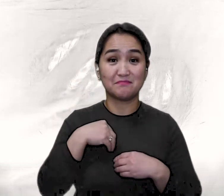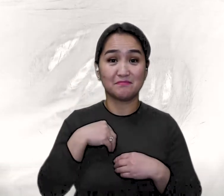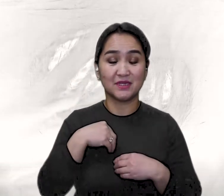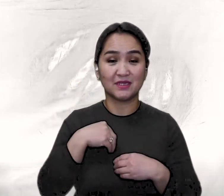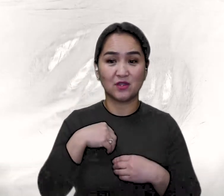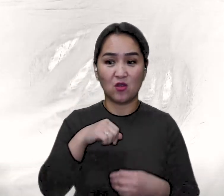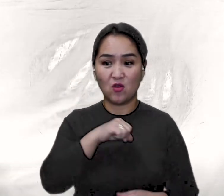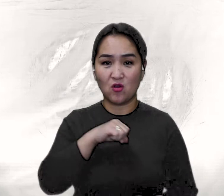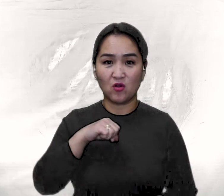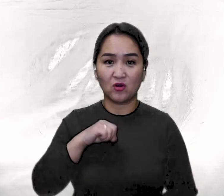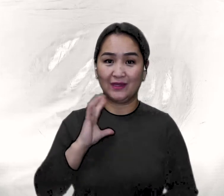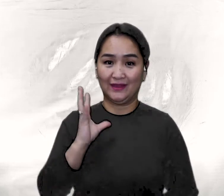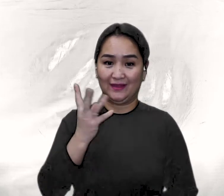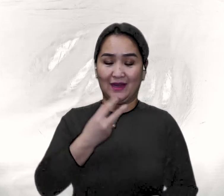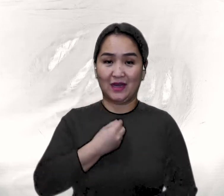ерөөсөө өөрийгөө транс гэж ерөөсөө бодоагүй.